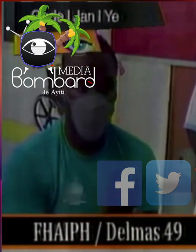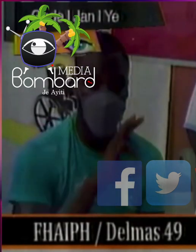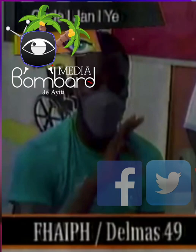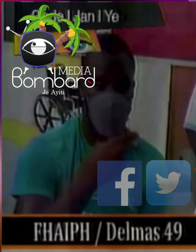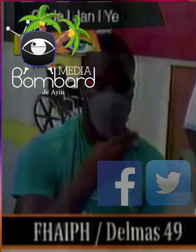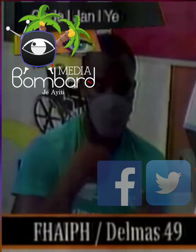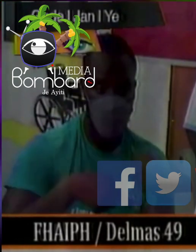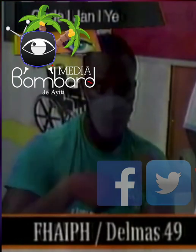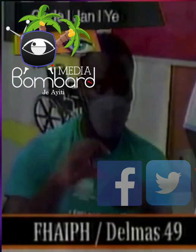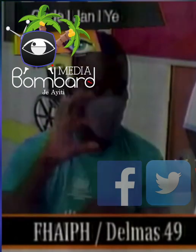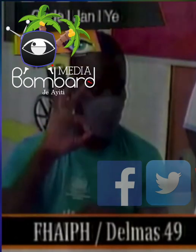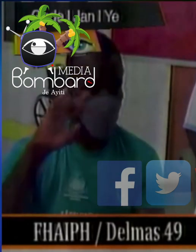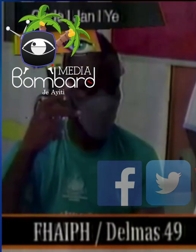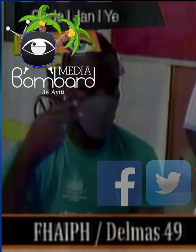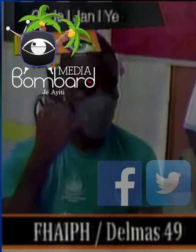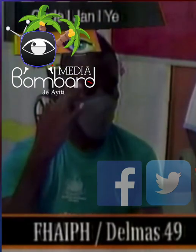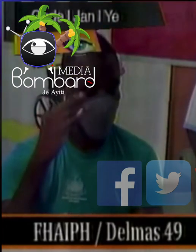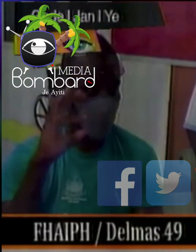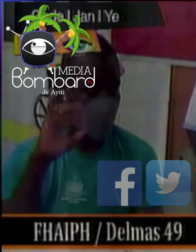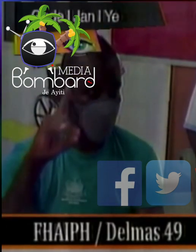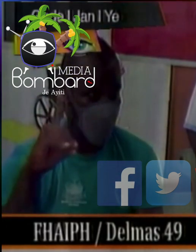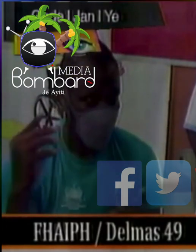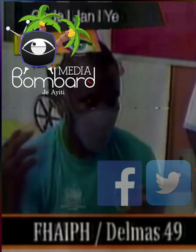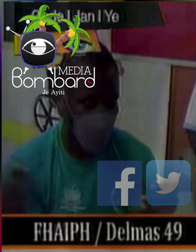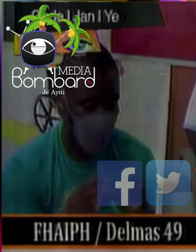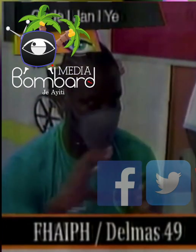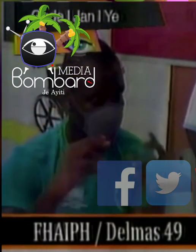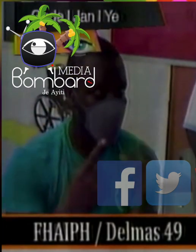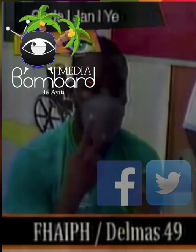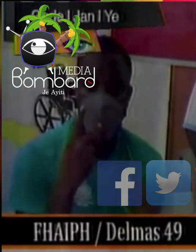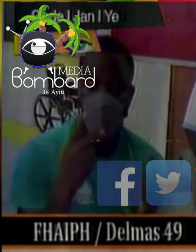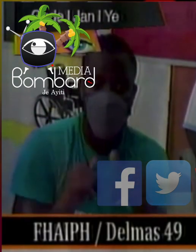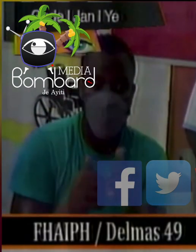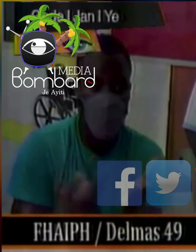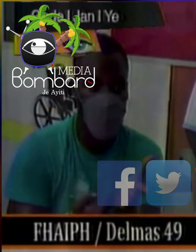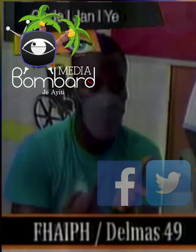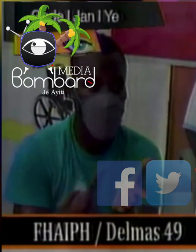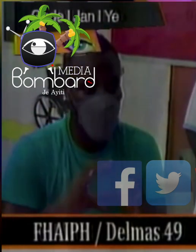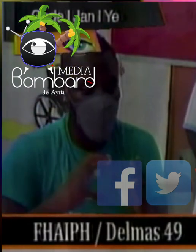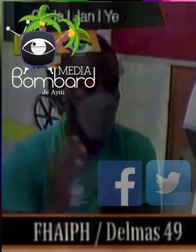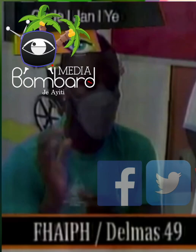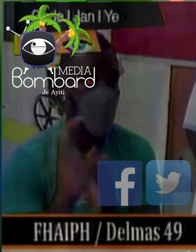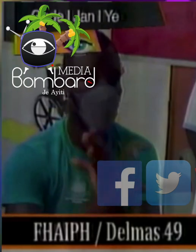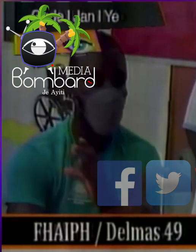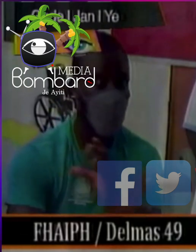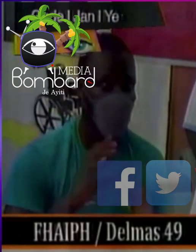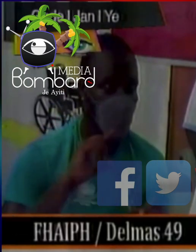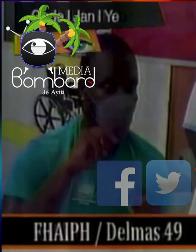dans Pétionville, d'Elma, l'école communale de Delma de Pétionville, qui est d'Elma 103.